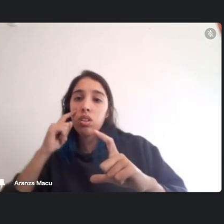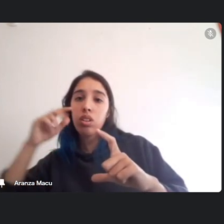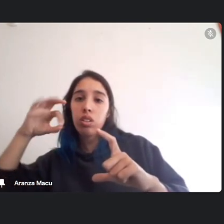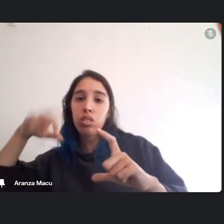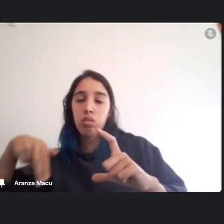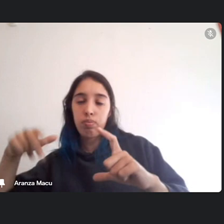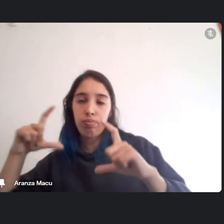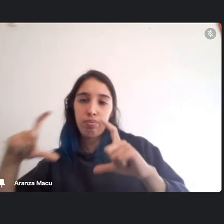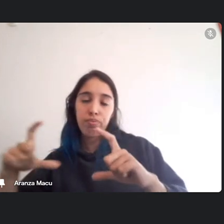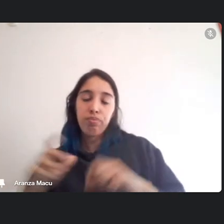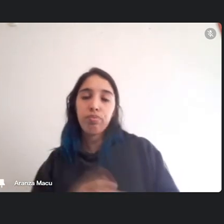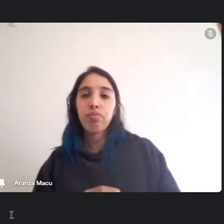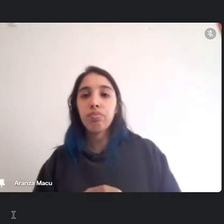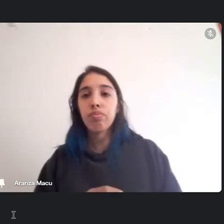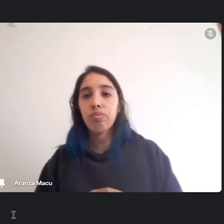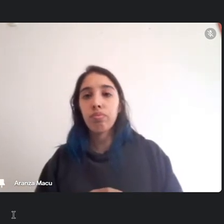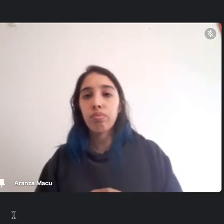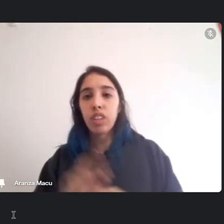Ah,